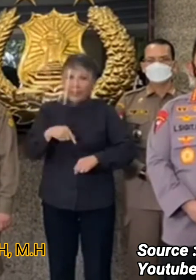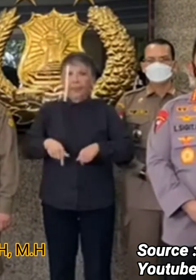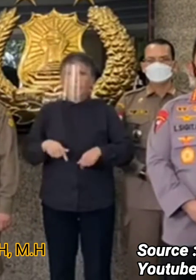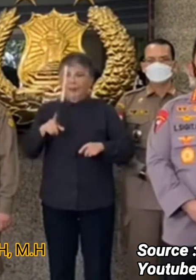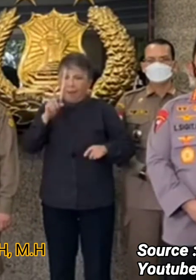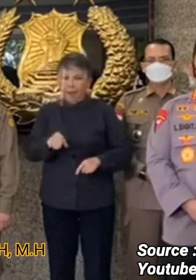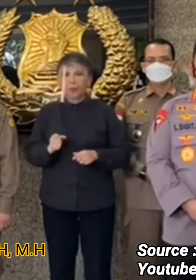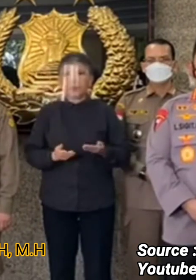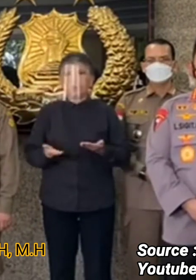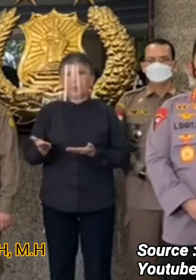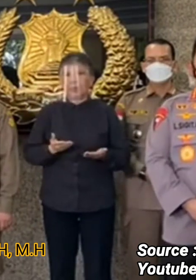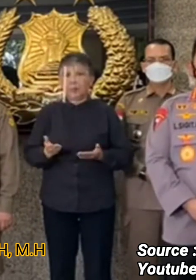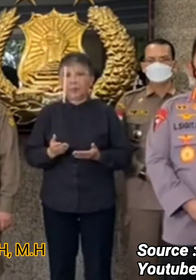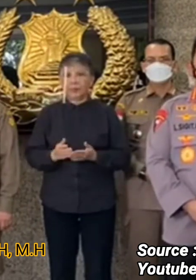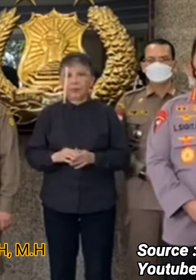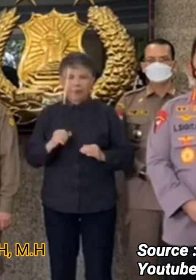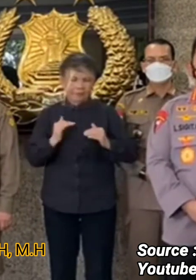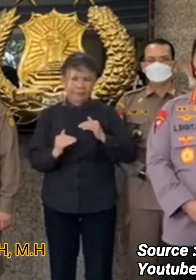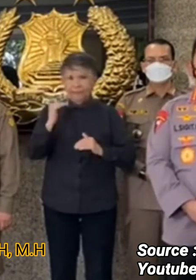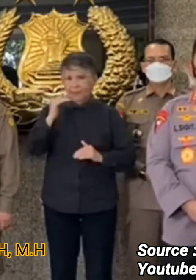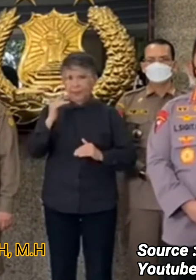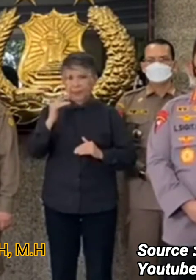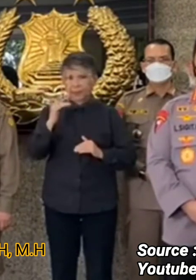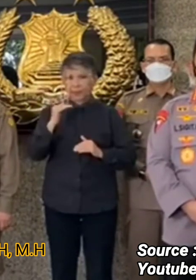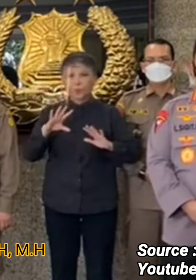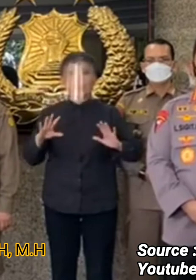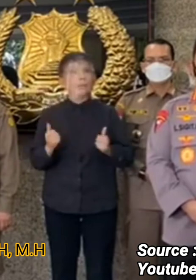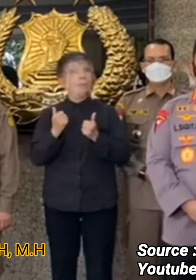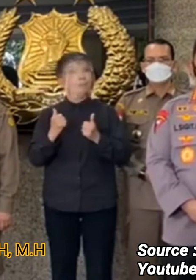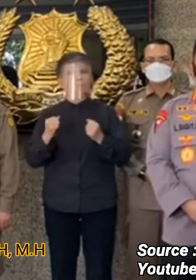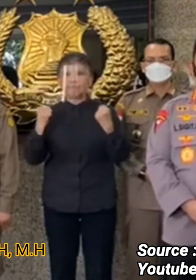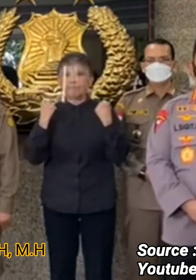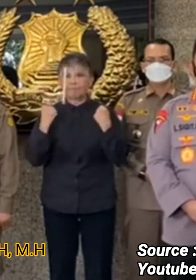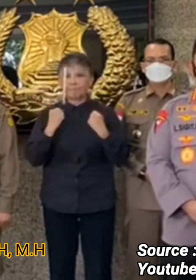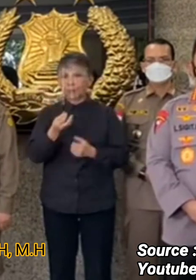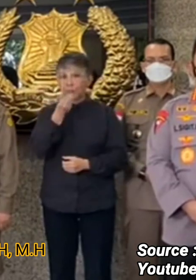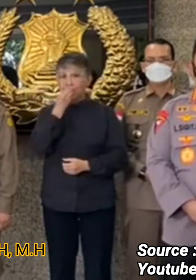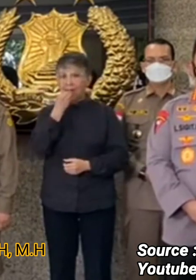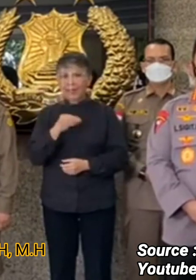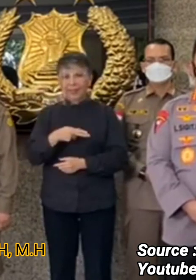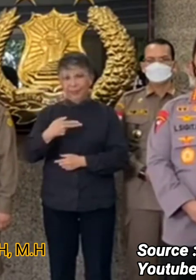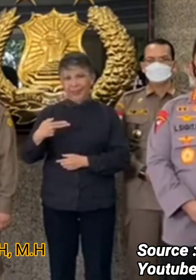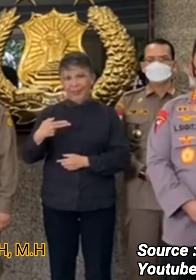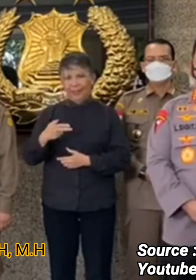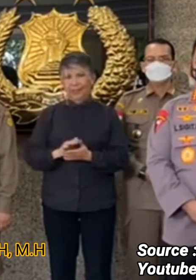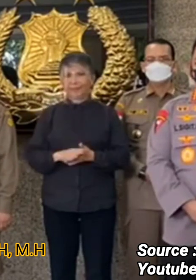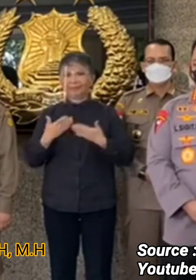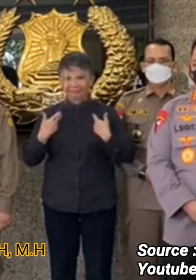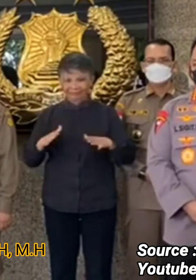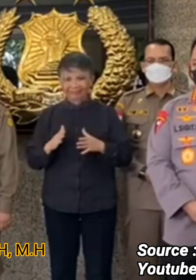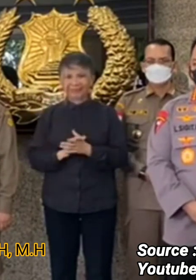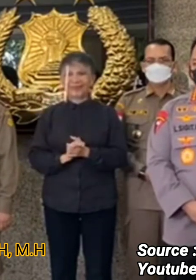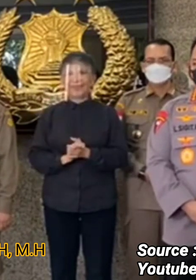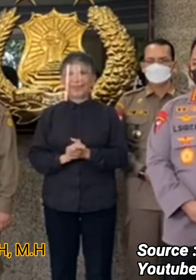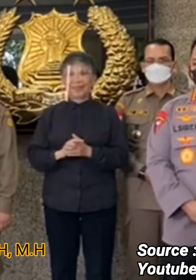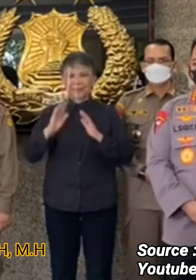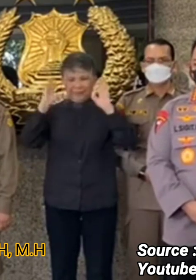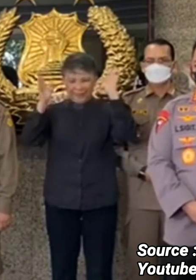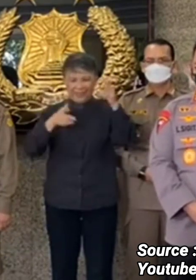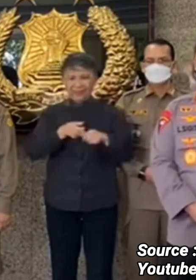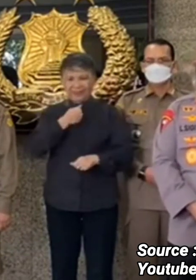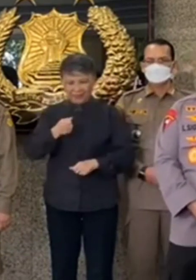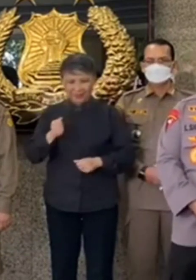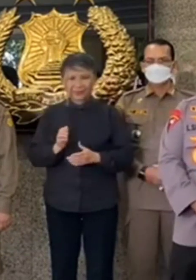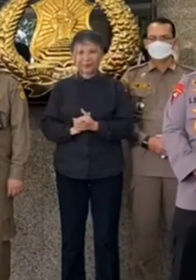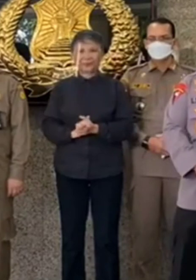semuanya harus dilakukan lebih maksimal untuk mempersiapkan ketahanan pangan kita segera itu dari saya dari hasil emui Terima